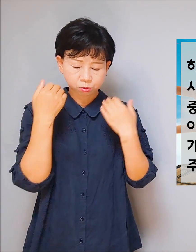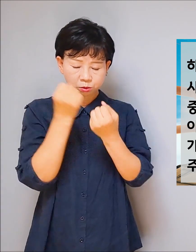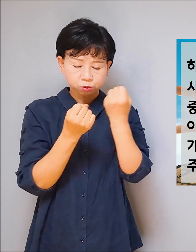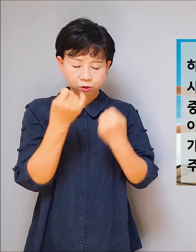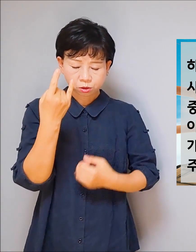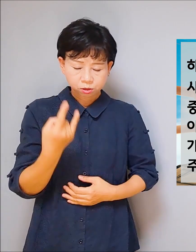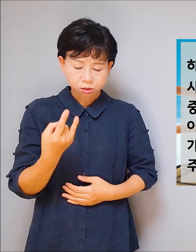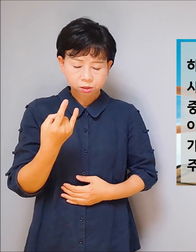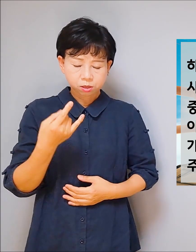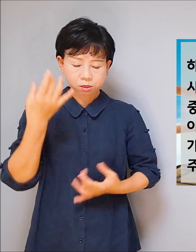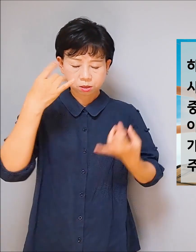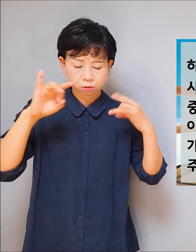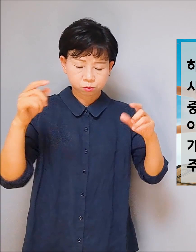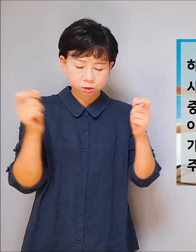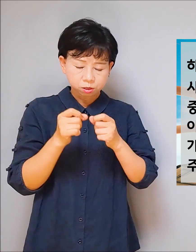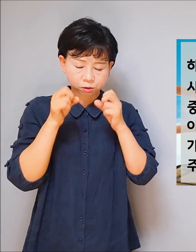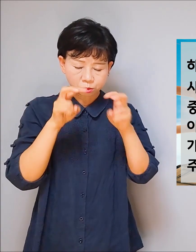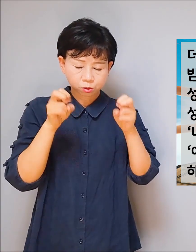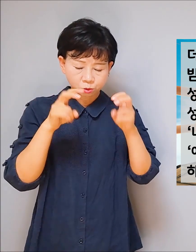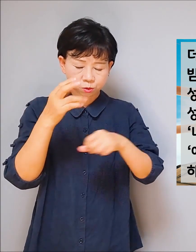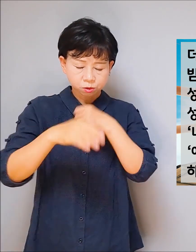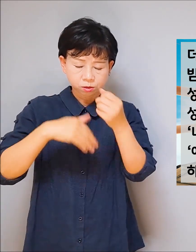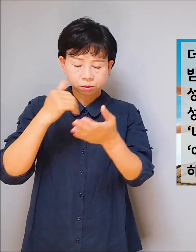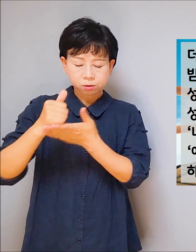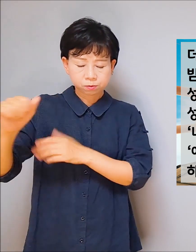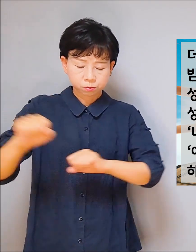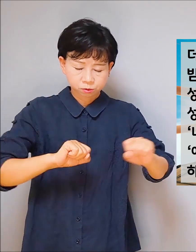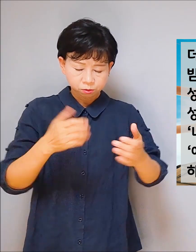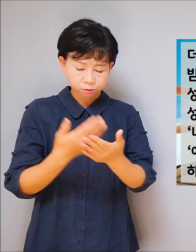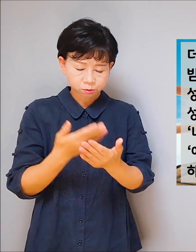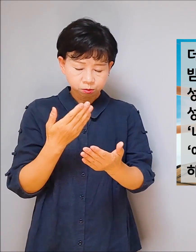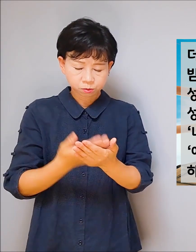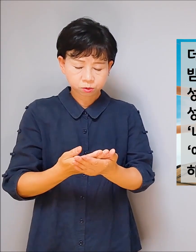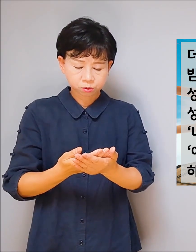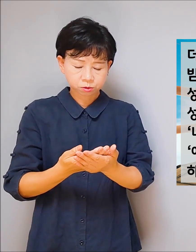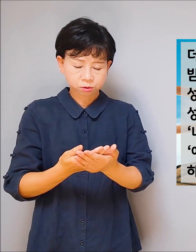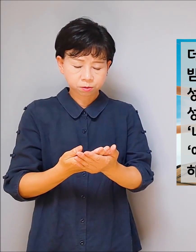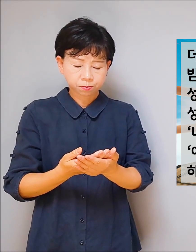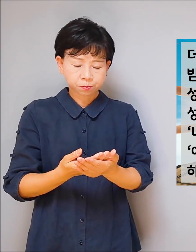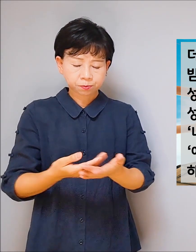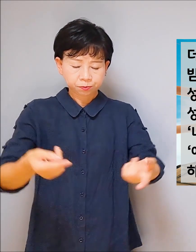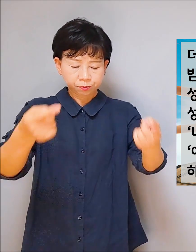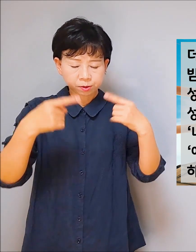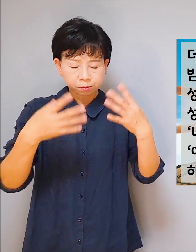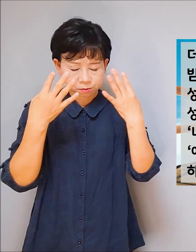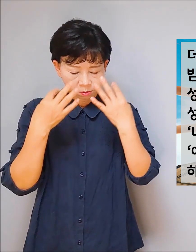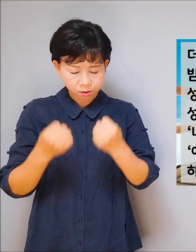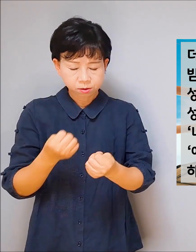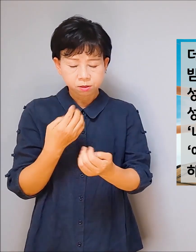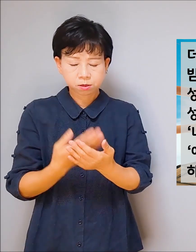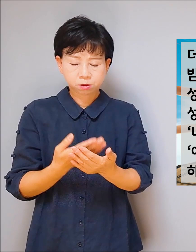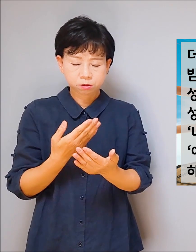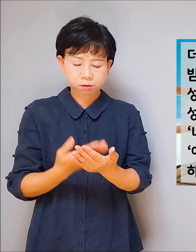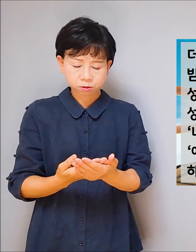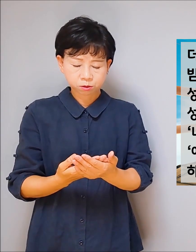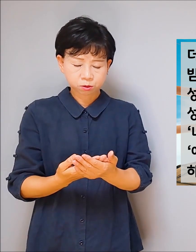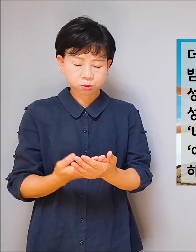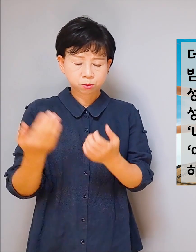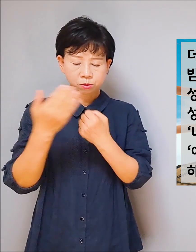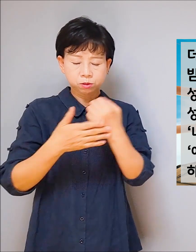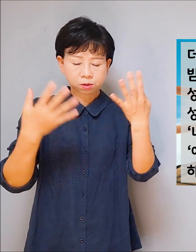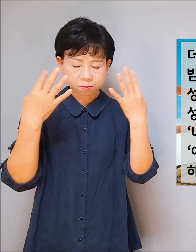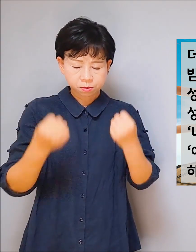하나님의 성령께서 역사하여 주옵소서. 더 많이 참석하게 하시고 더 많이 은혜